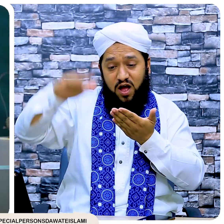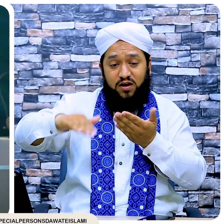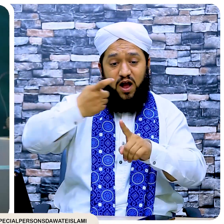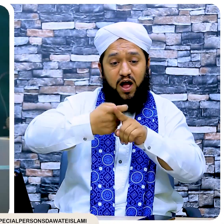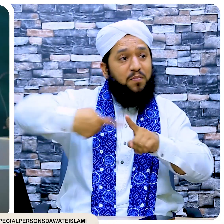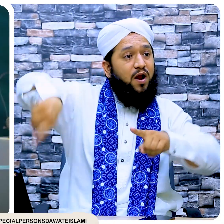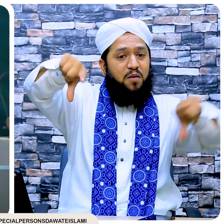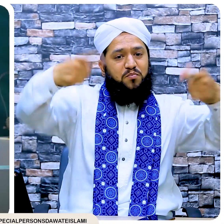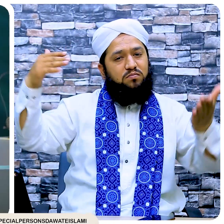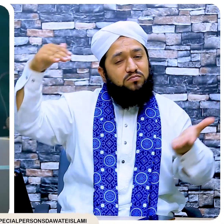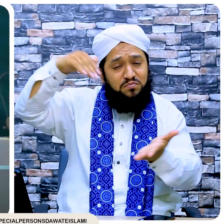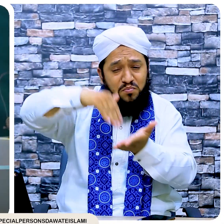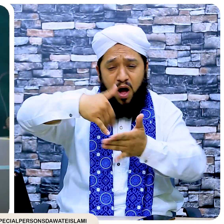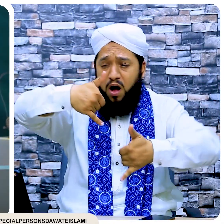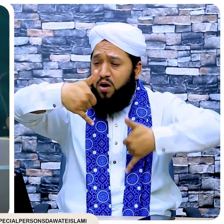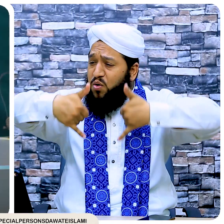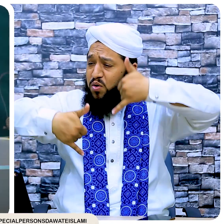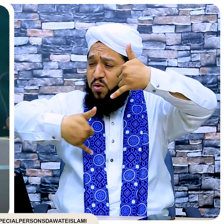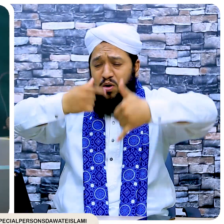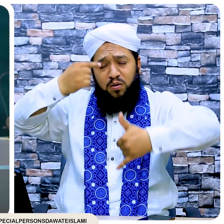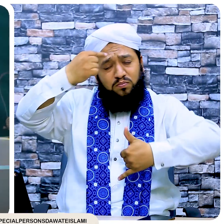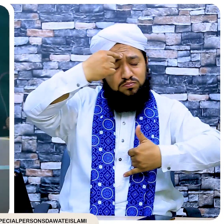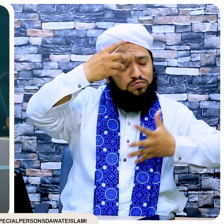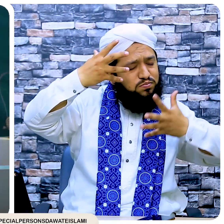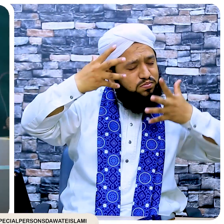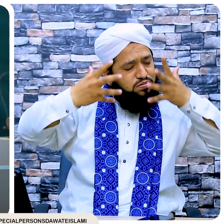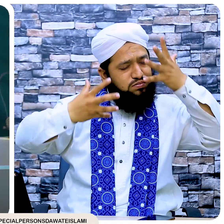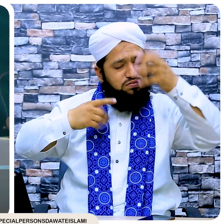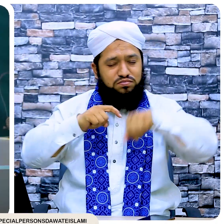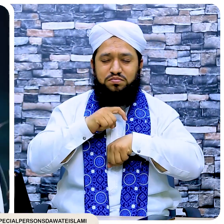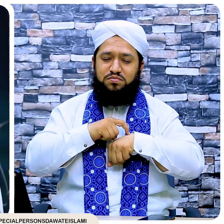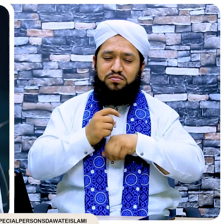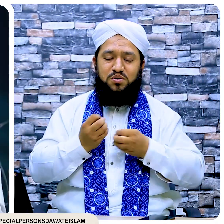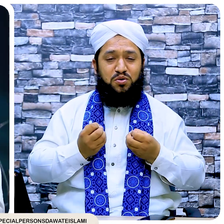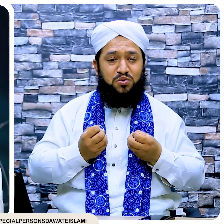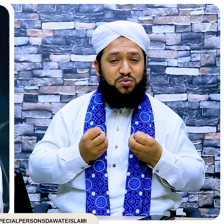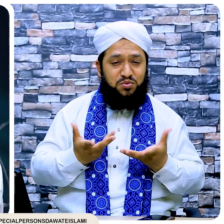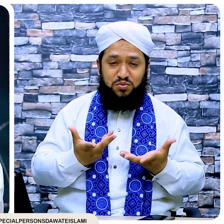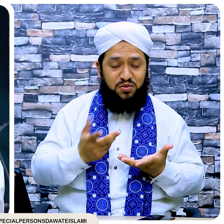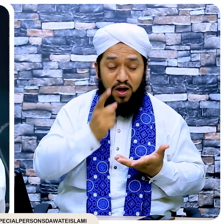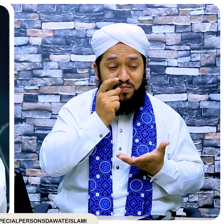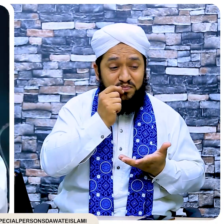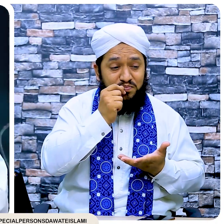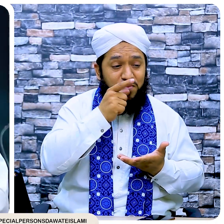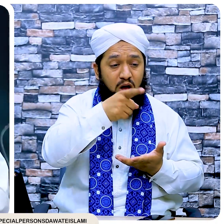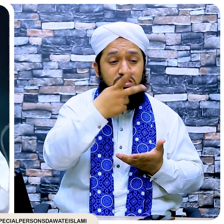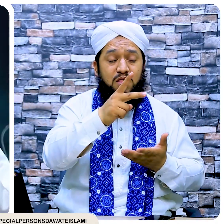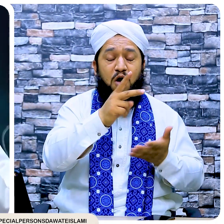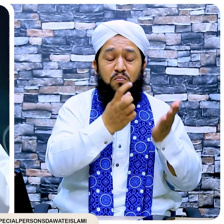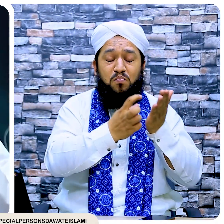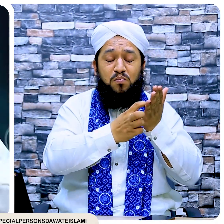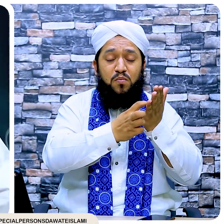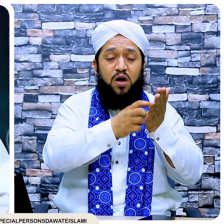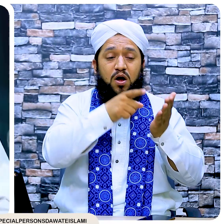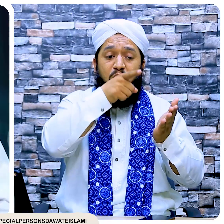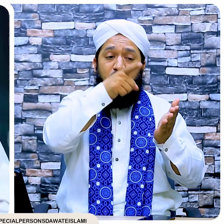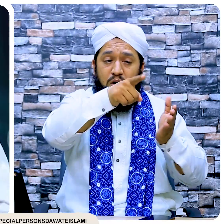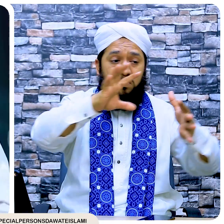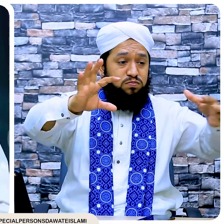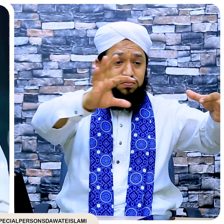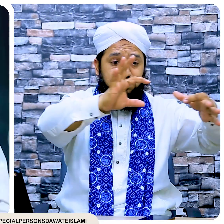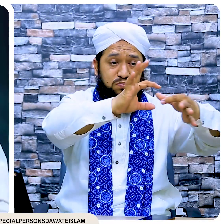میدان میں پہنچے۔ آزمائشوں اور مصیبتوں کا سفر شروع ہو چکا تھا کہ عمر بن سعد اپنا لشکر لے کر امام رضی